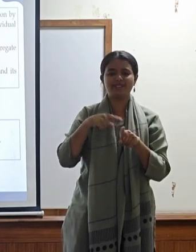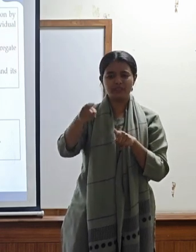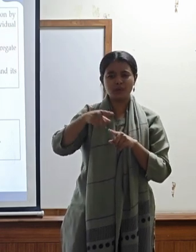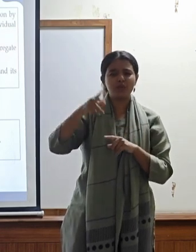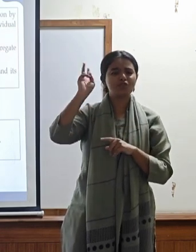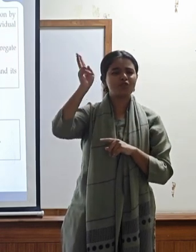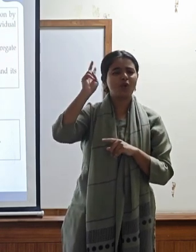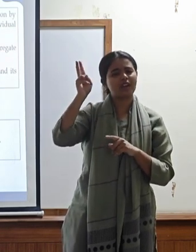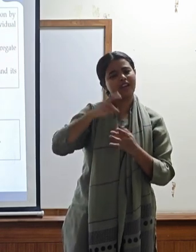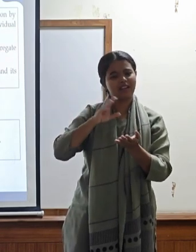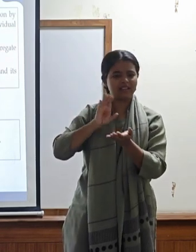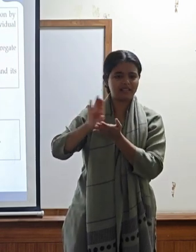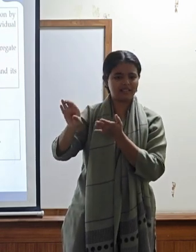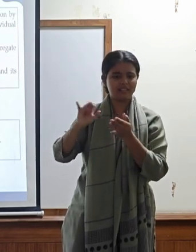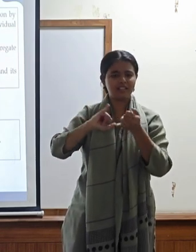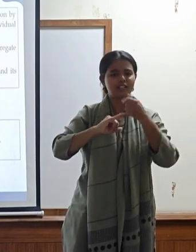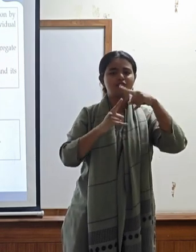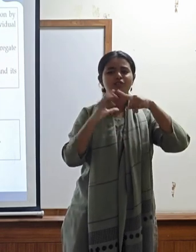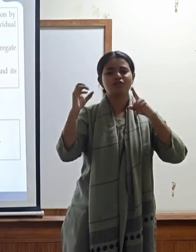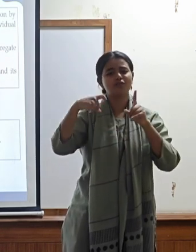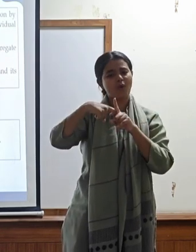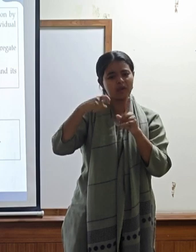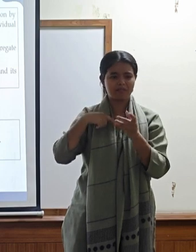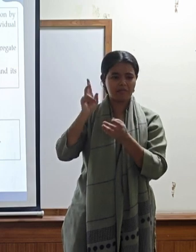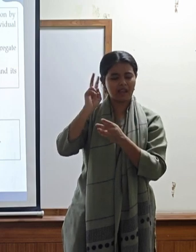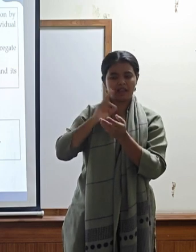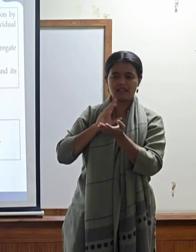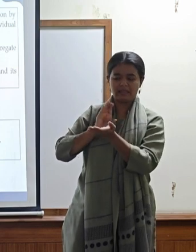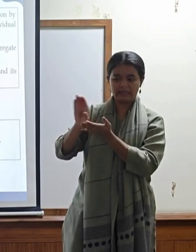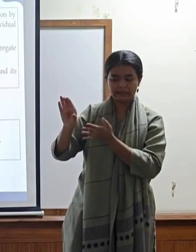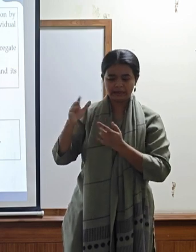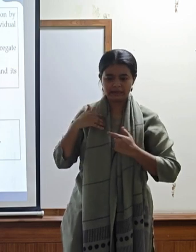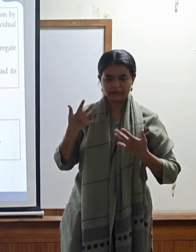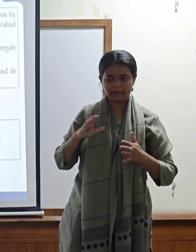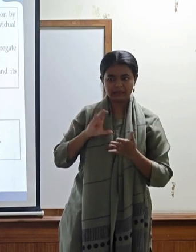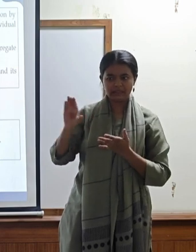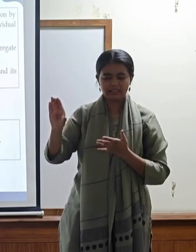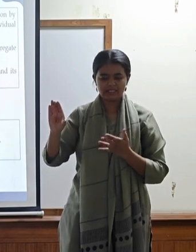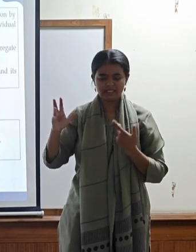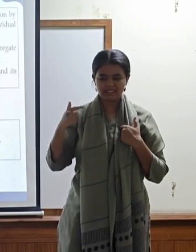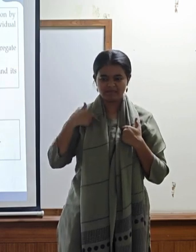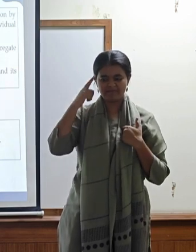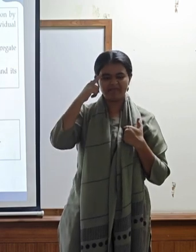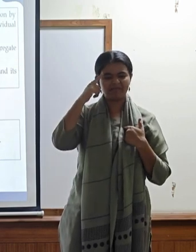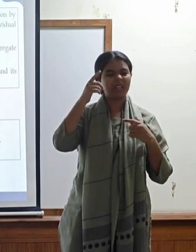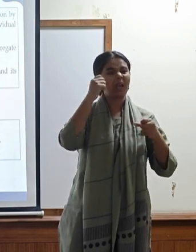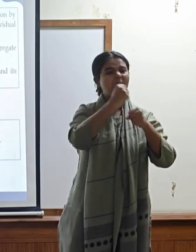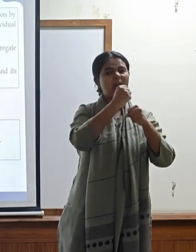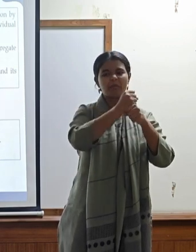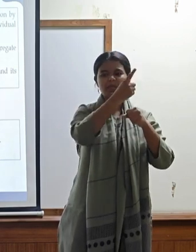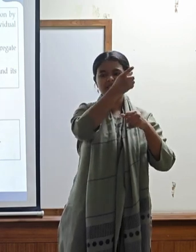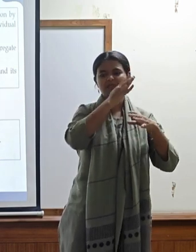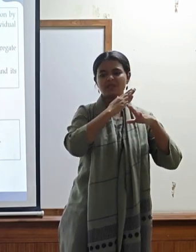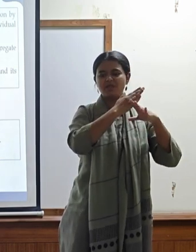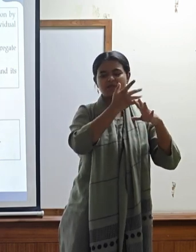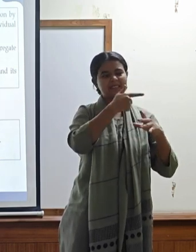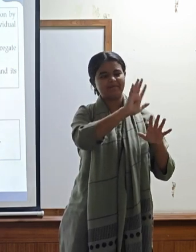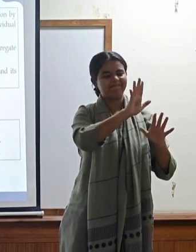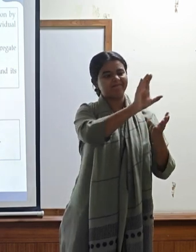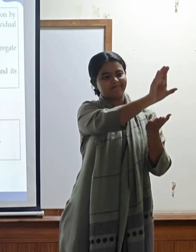है, आप चाहते हैं कि आप अपना इन्वेस्टमेंट गवर्नमेंट सिक्योरिटी से हटाकर इक्विटी में डालें, तो आपके पास ये चॉइस